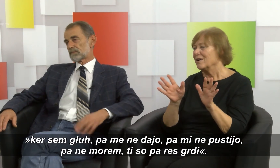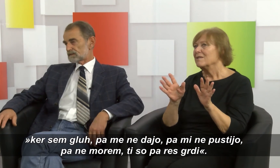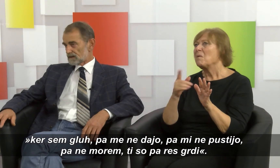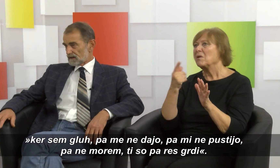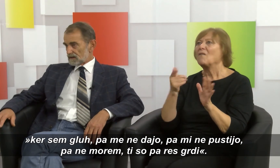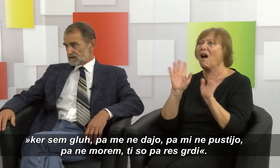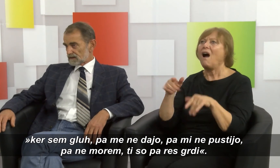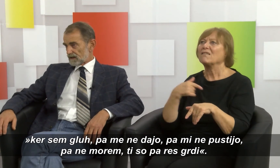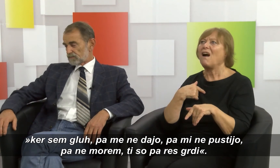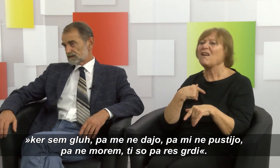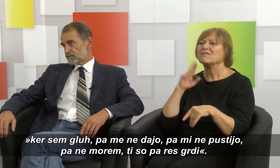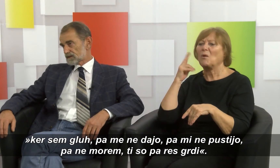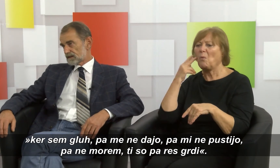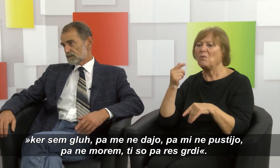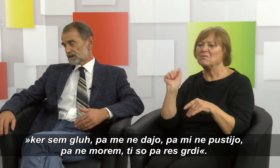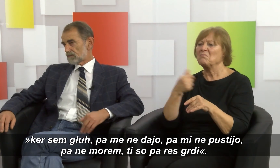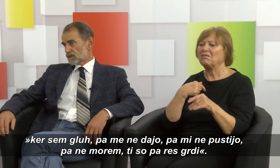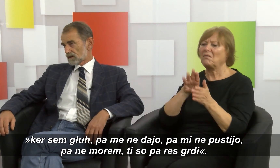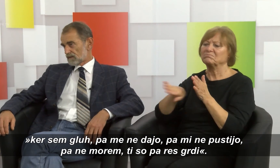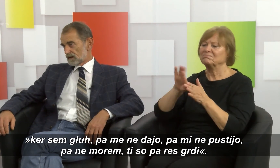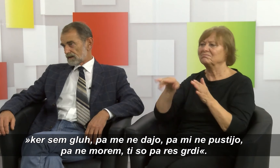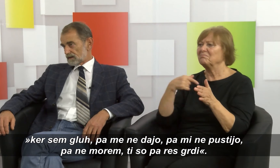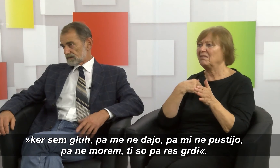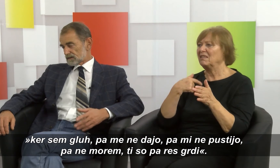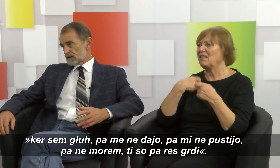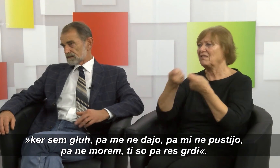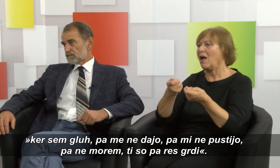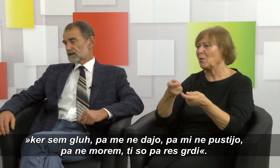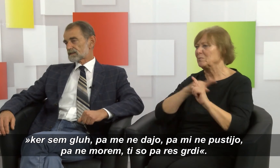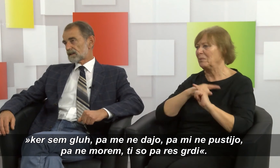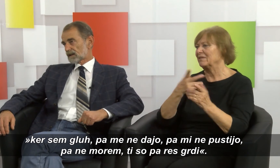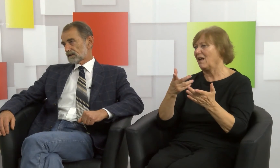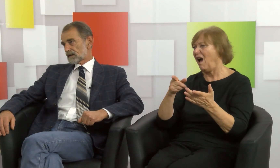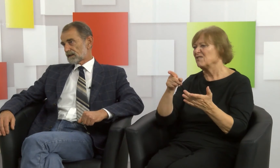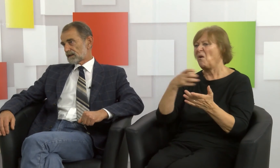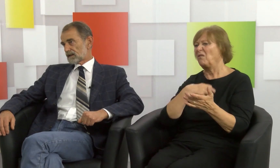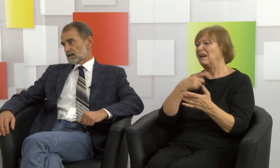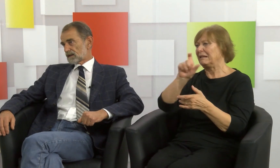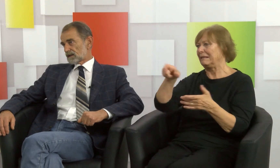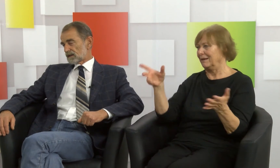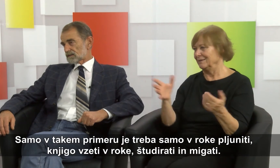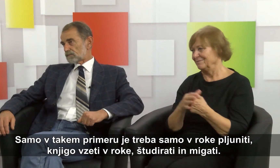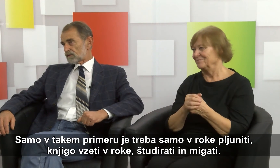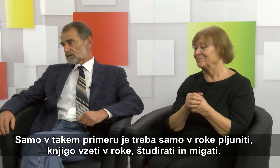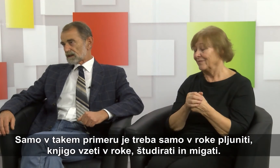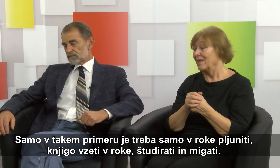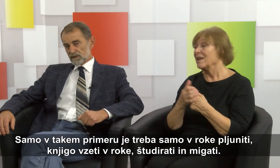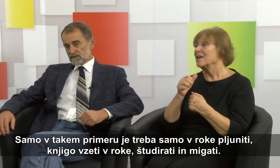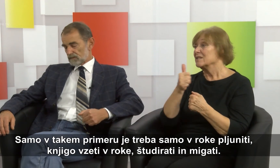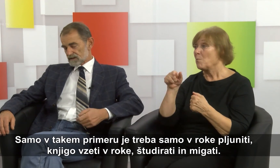meni ne dajo, pa ne pustijo, pa ne morem. Teli so pa res grdi, ne. Samo v takem primeru treba samo